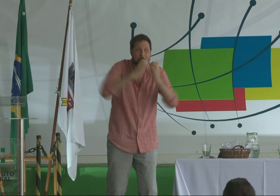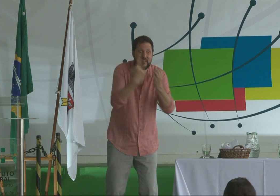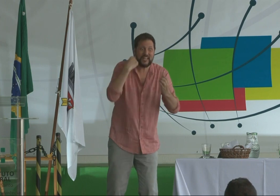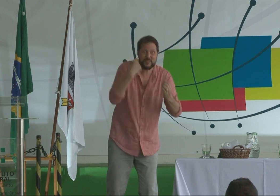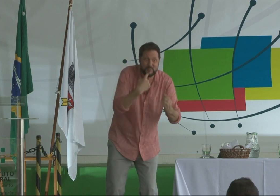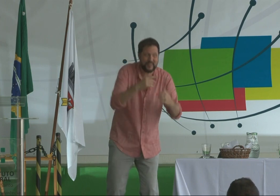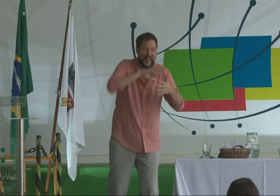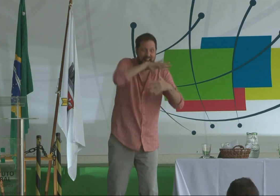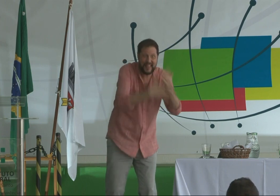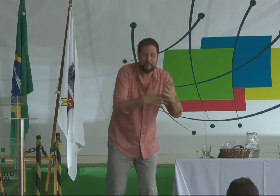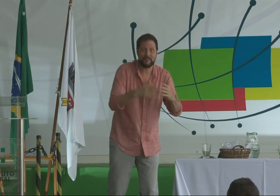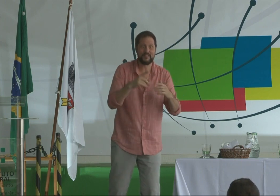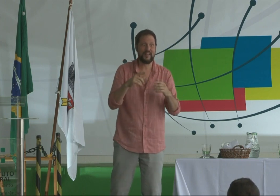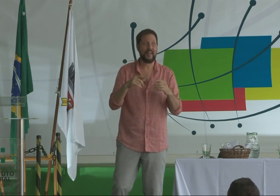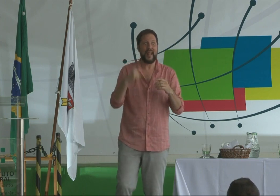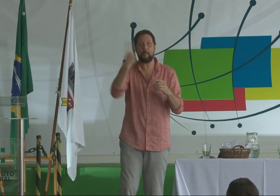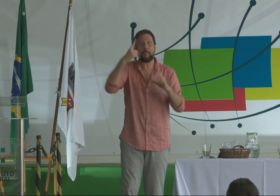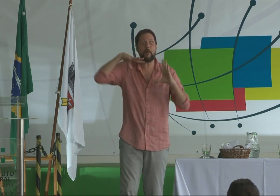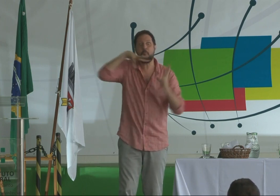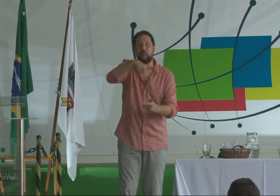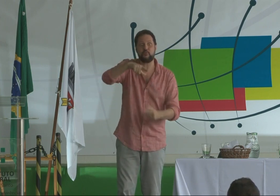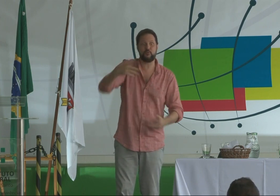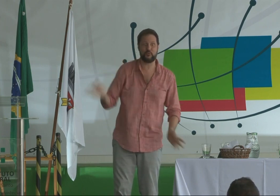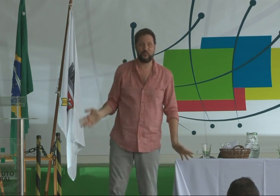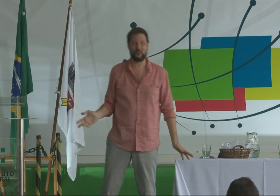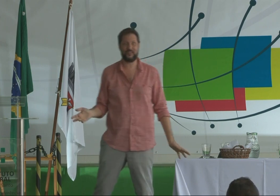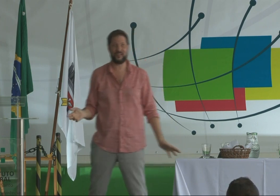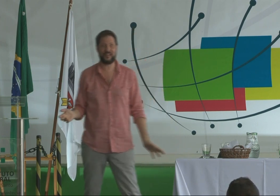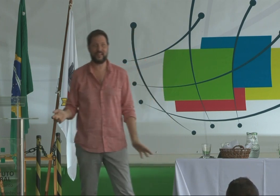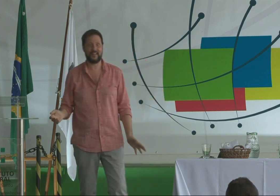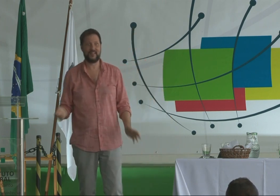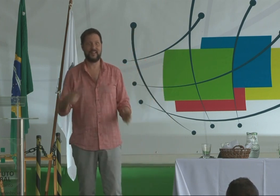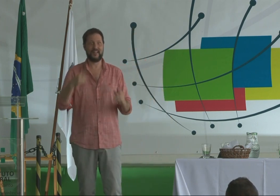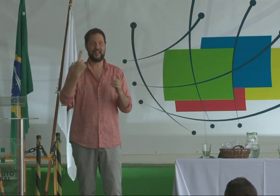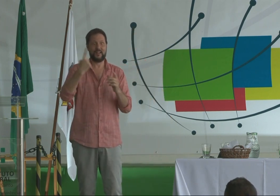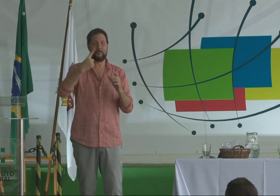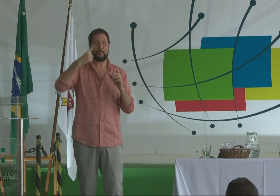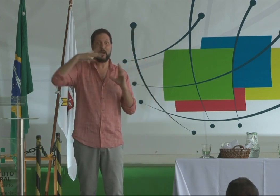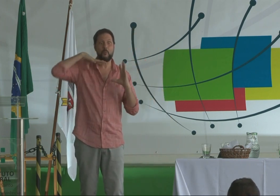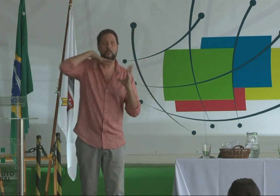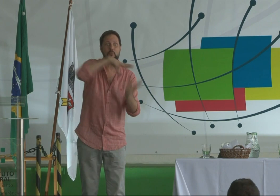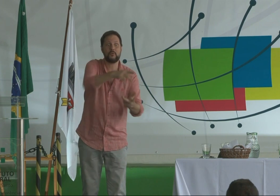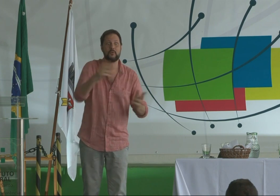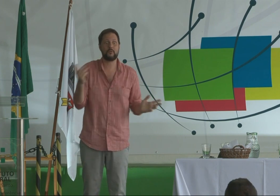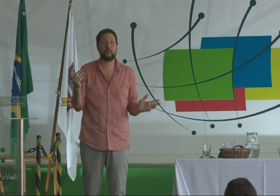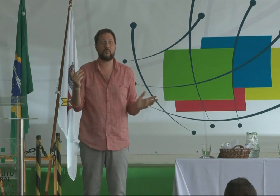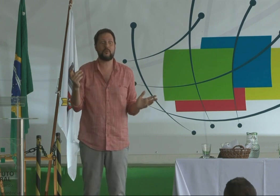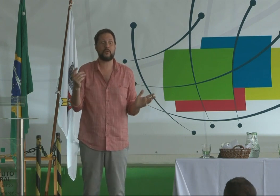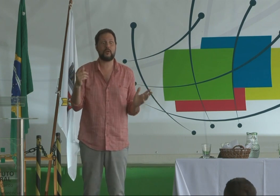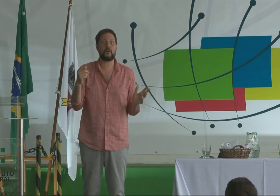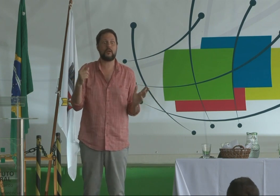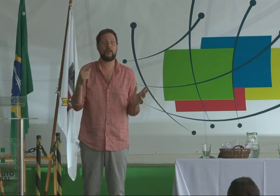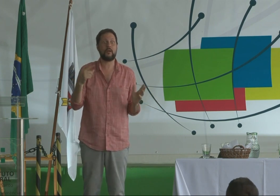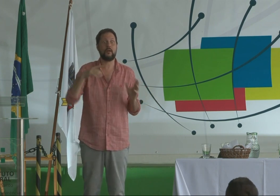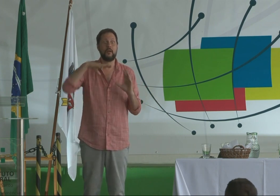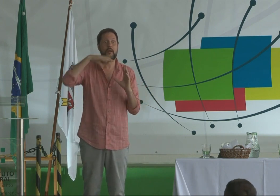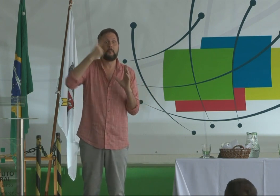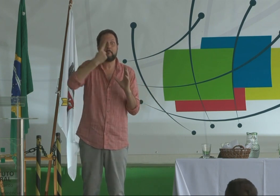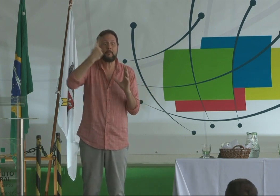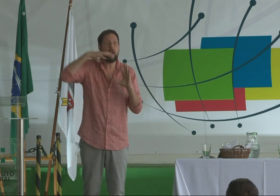enfim. Então, a área da comunidade surda... Quer dizer, pensa, a primeira comunidade mundialmente reconhecida mesmo, no